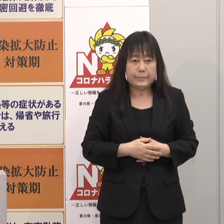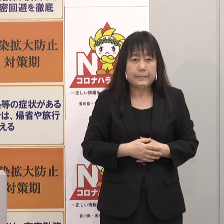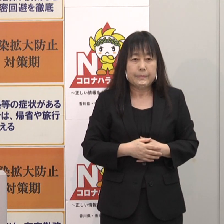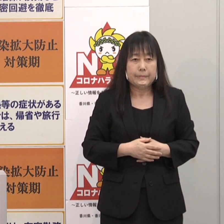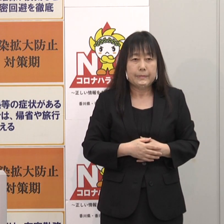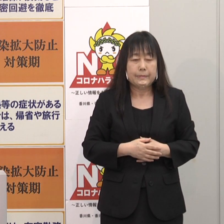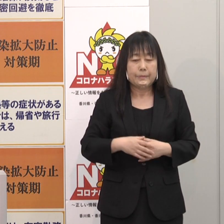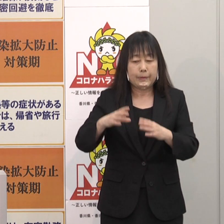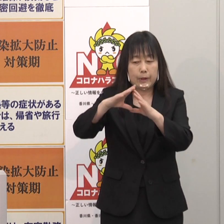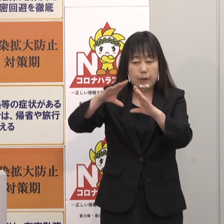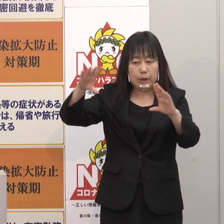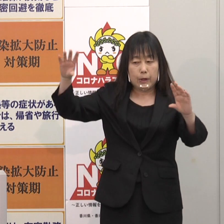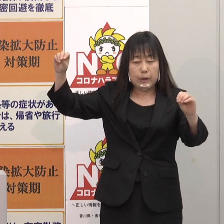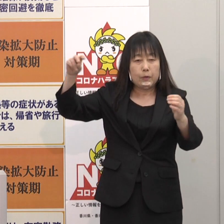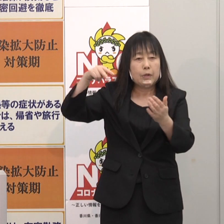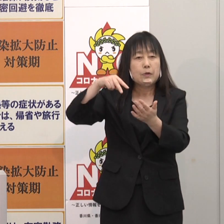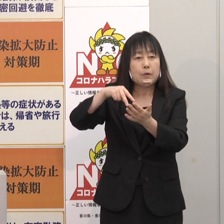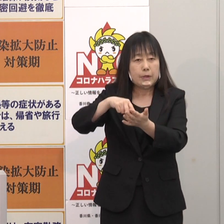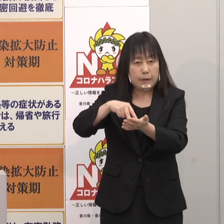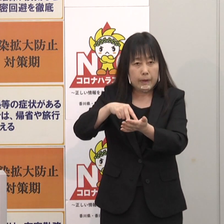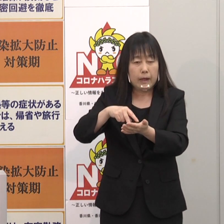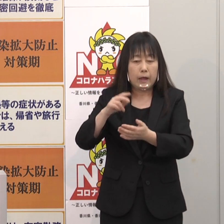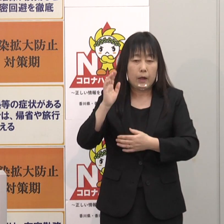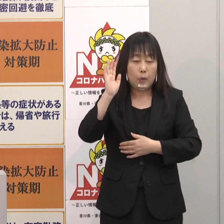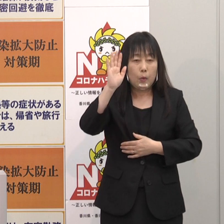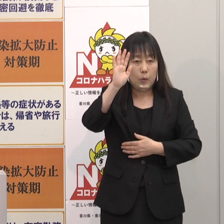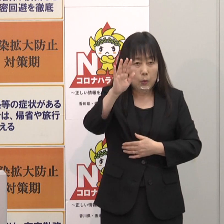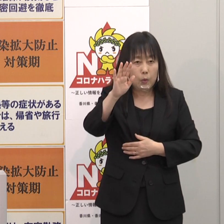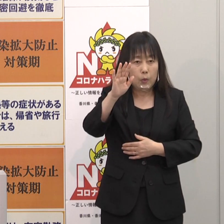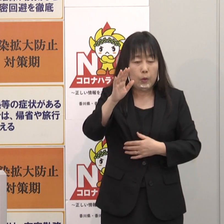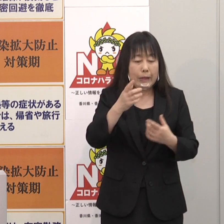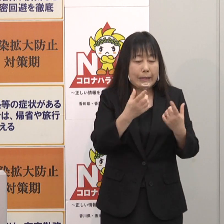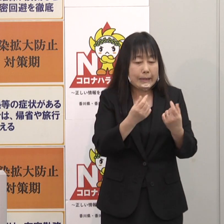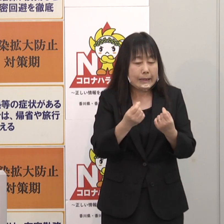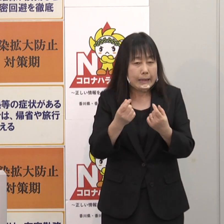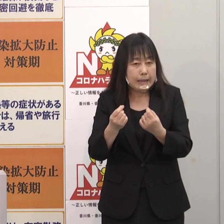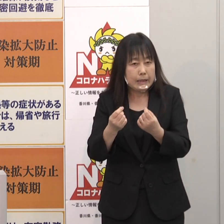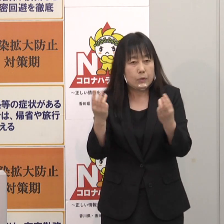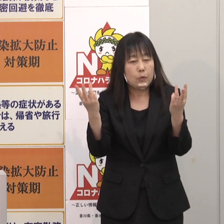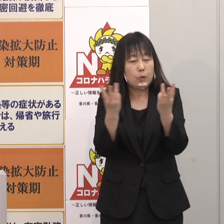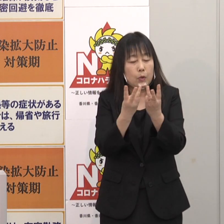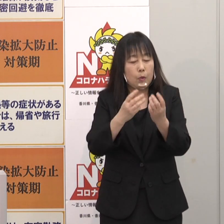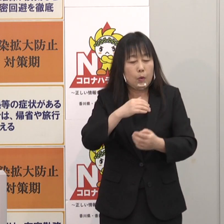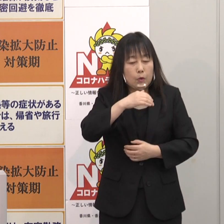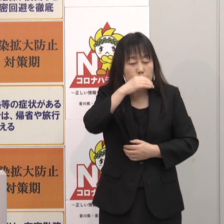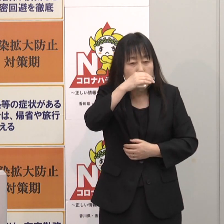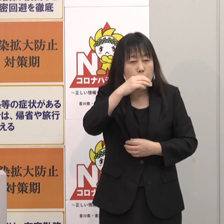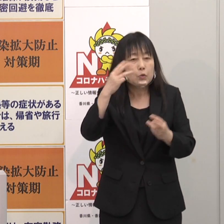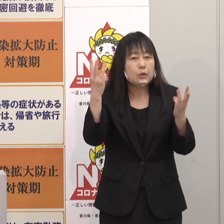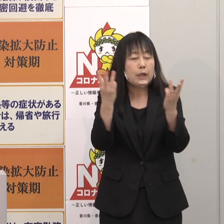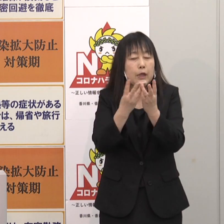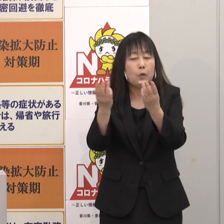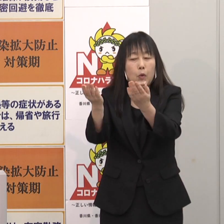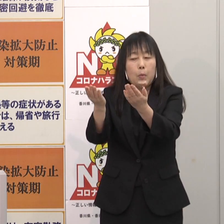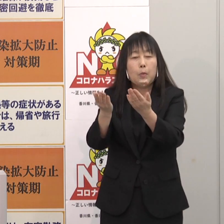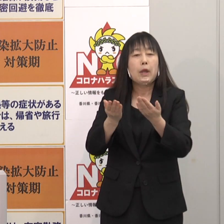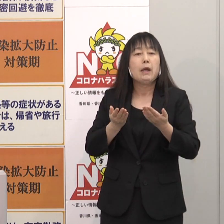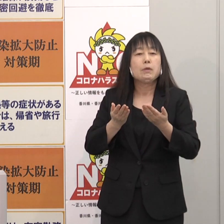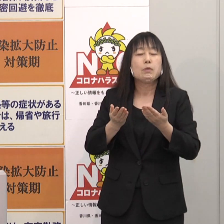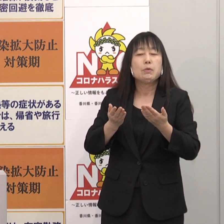量のノババックスワクチンが供給されるとその呼び込みであるということを聞いております